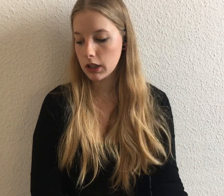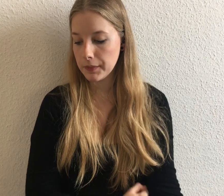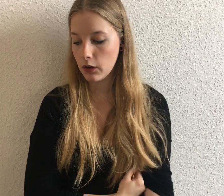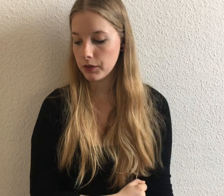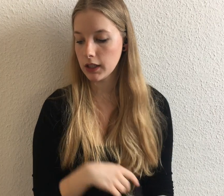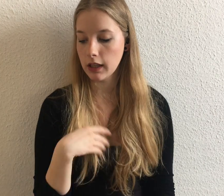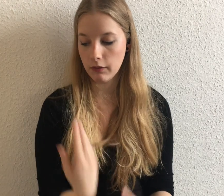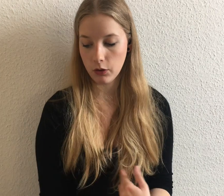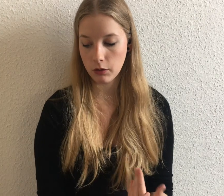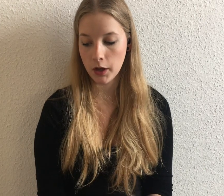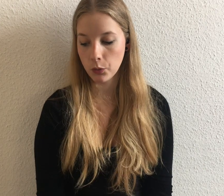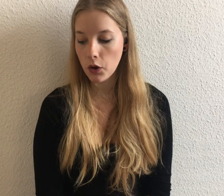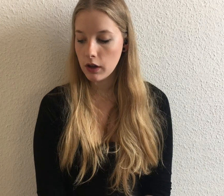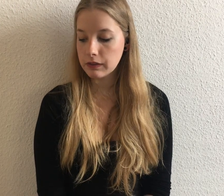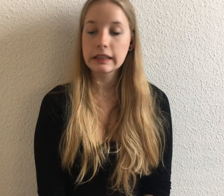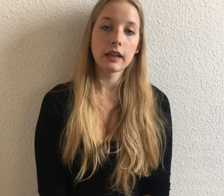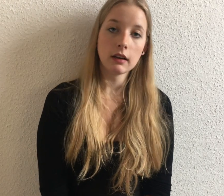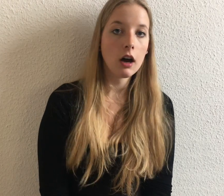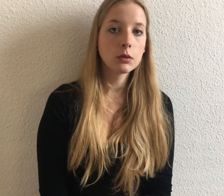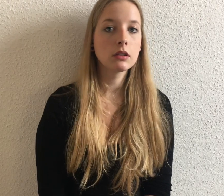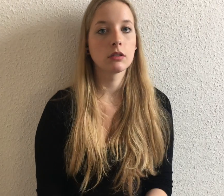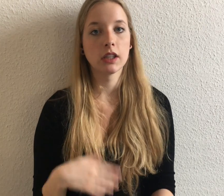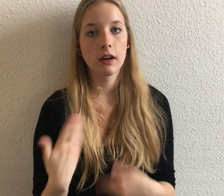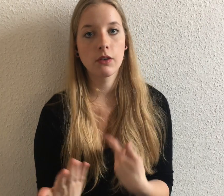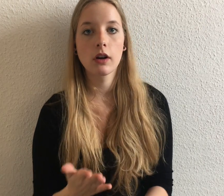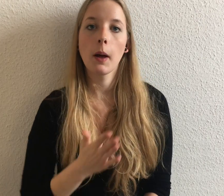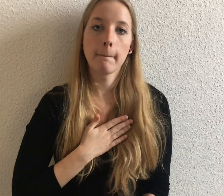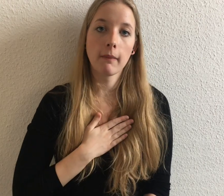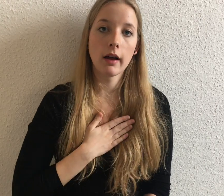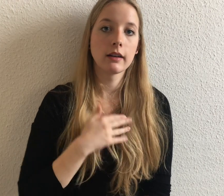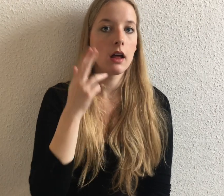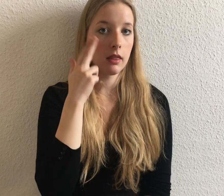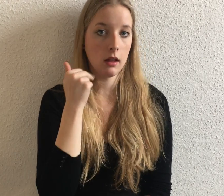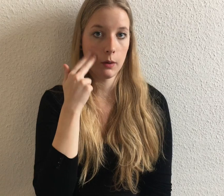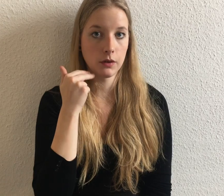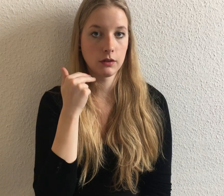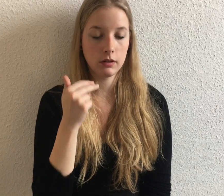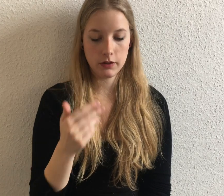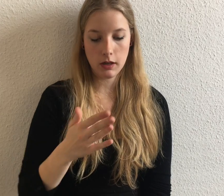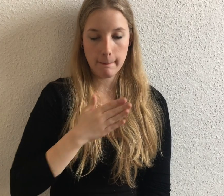gibt dann auch wieder diese Antworten. Also, wie ist dein Name? Und dann die Antwort, mein Name.